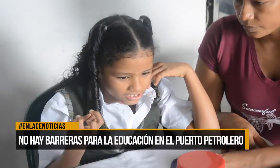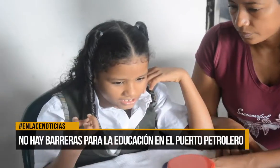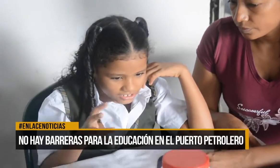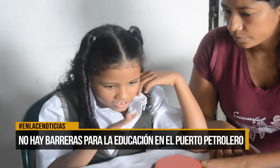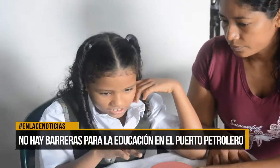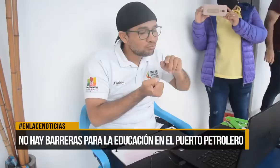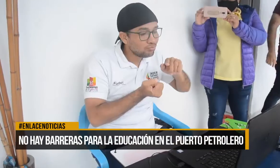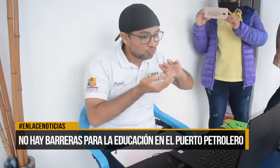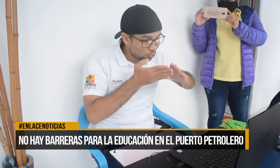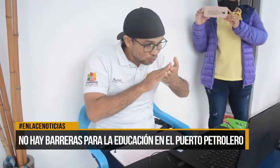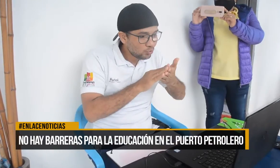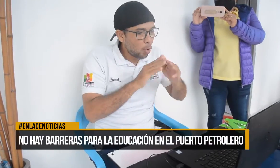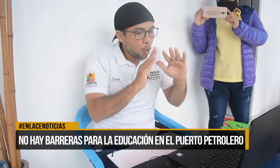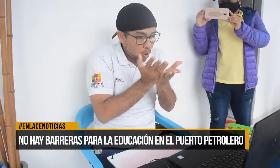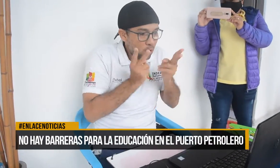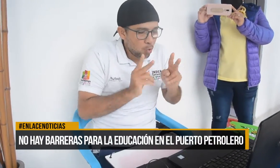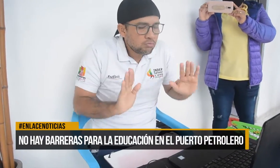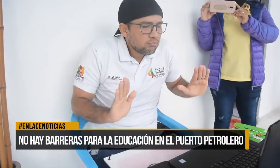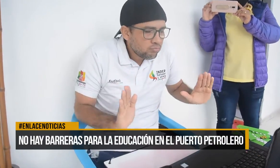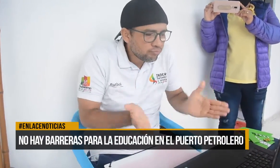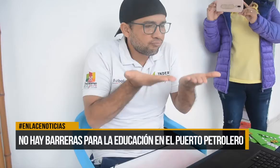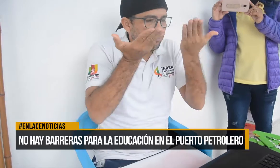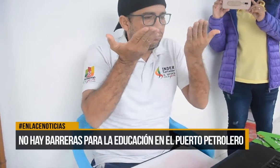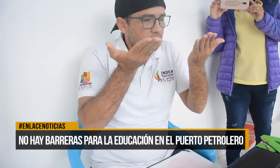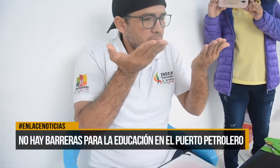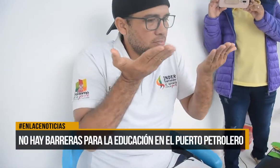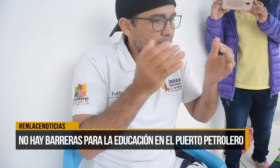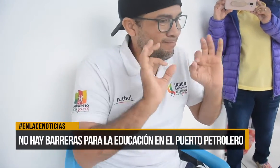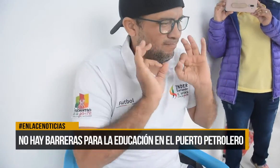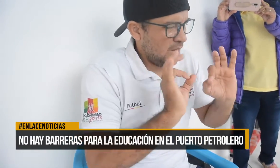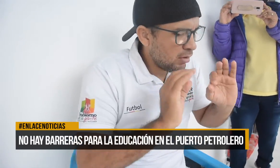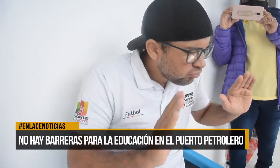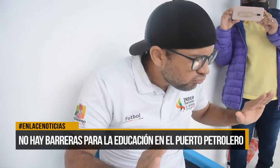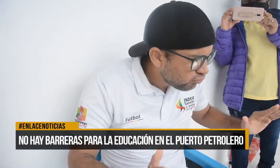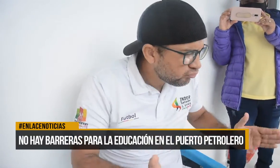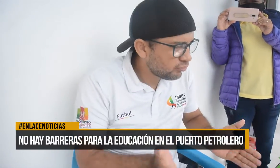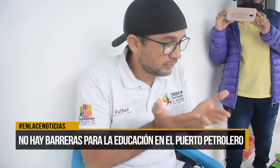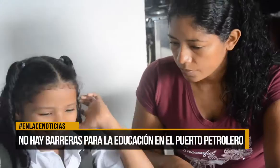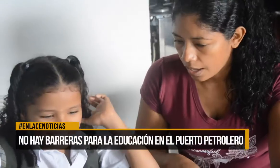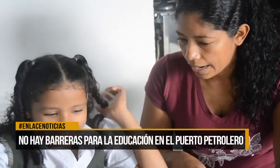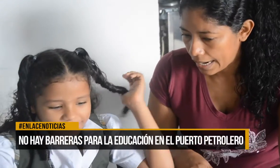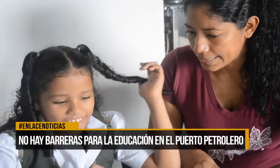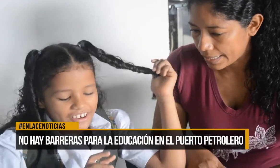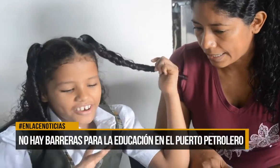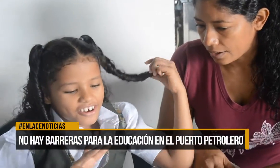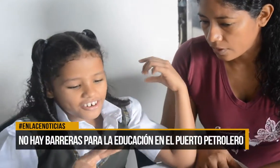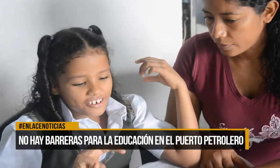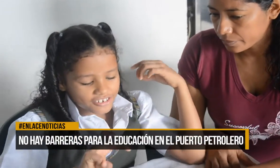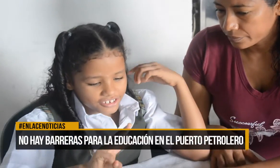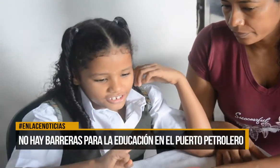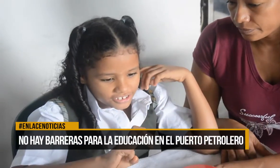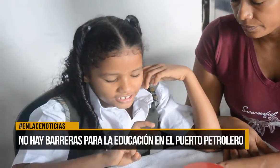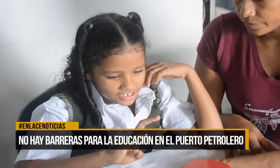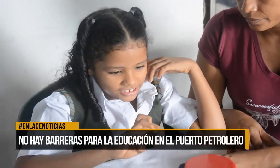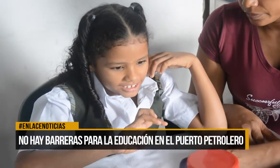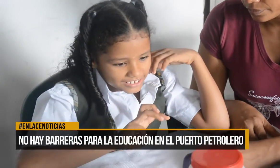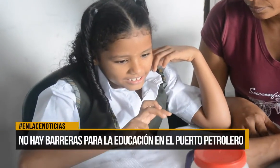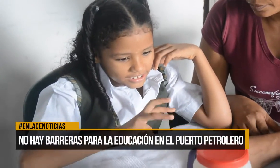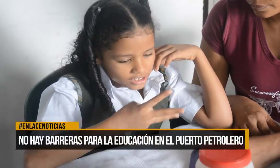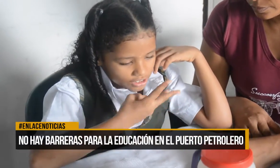decir, contenidos académicos virtuales por medio de videos, donde el sordo puede apreciar en lengua de señas el contenido